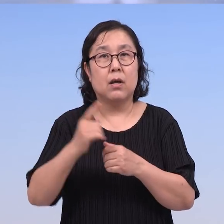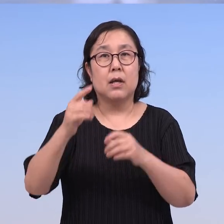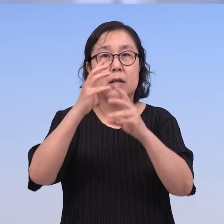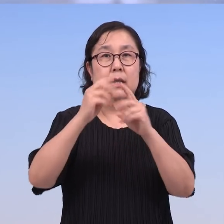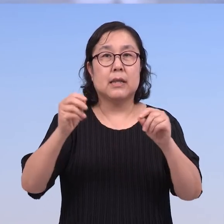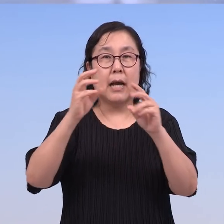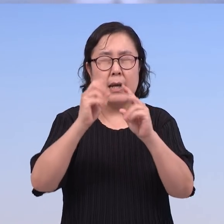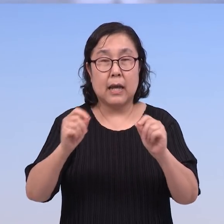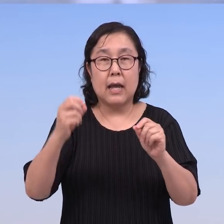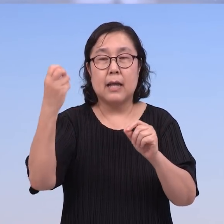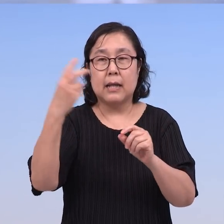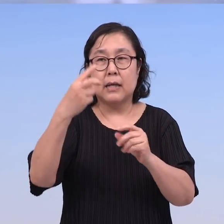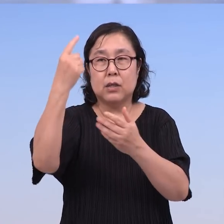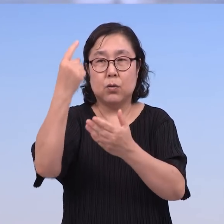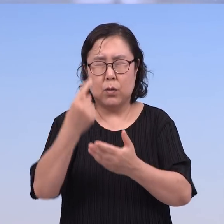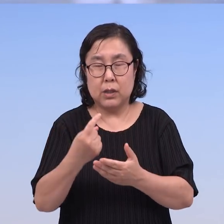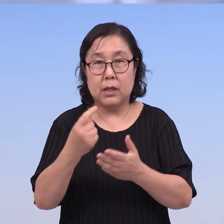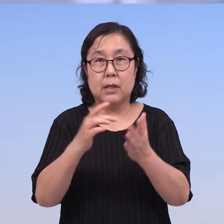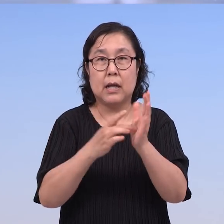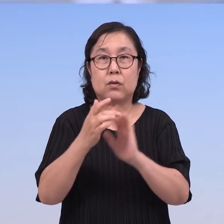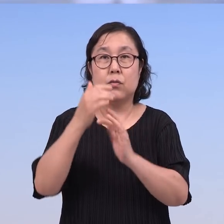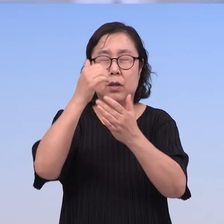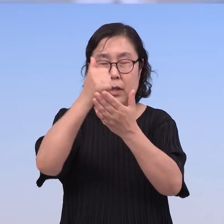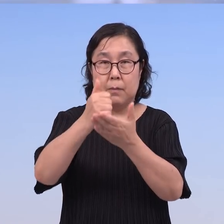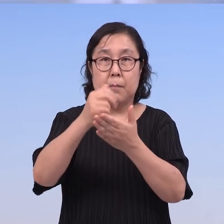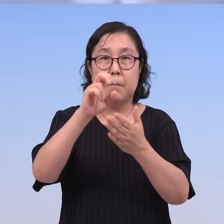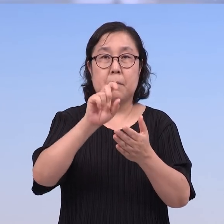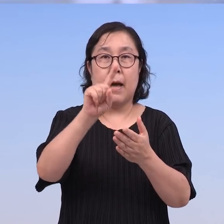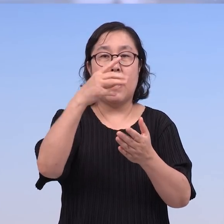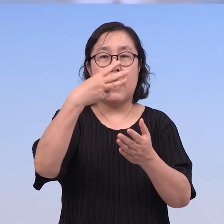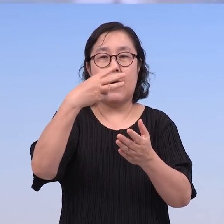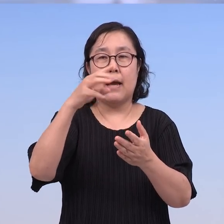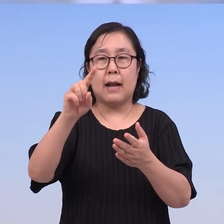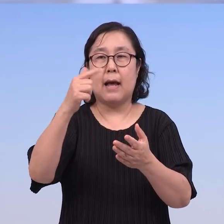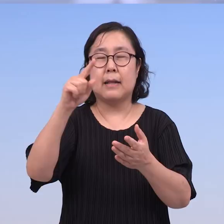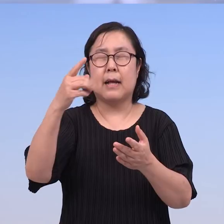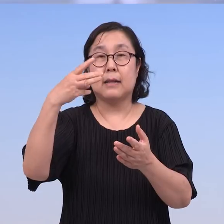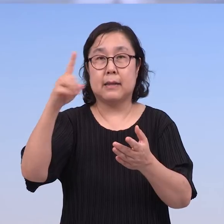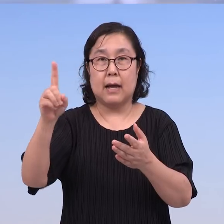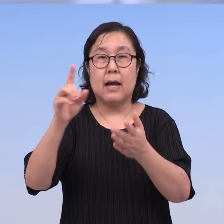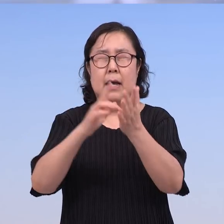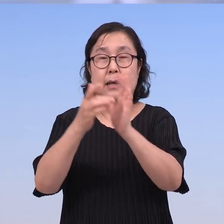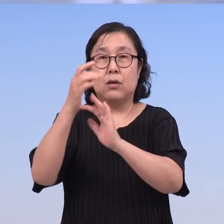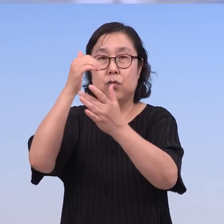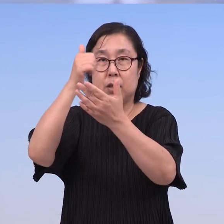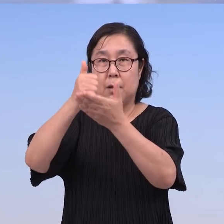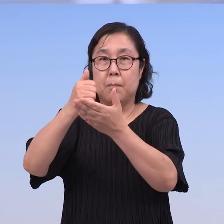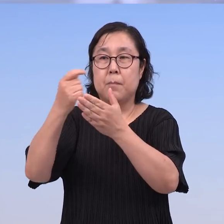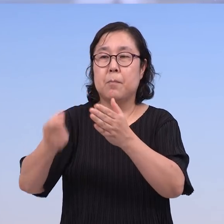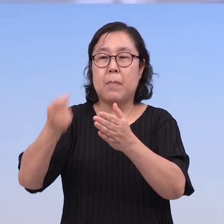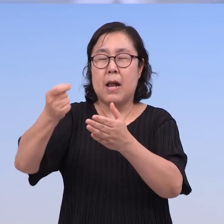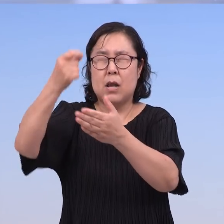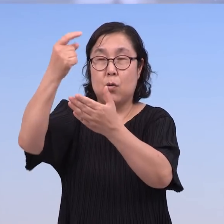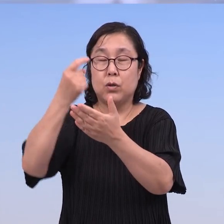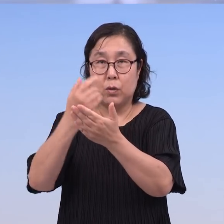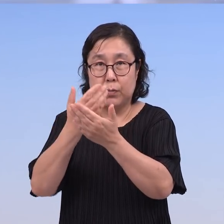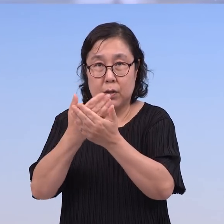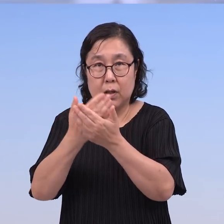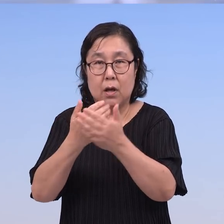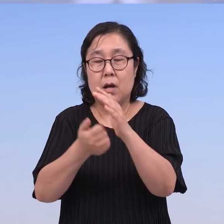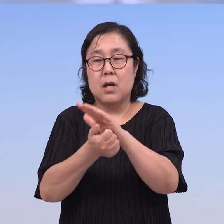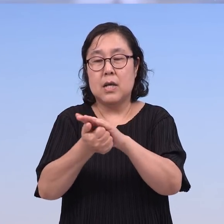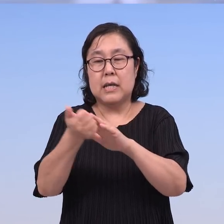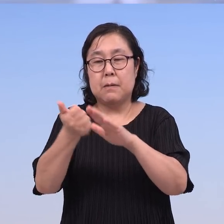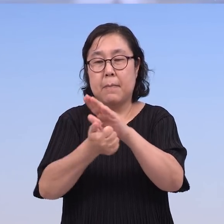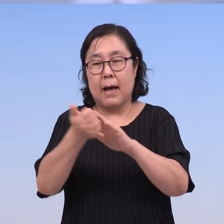이 땅에 다시 오실 예수 그리스도 마라나타 꿈꾸면서 참 희망이라고는 눈 씻고 봐도 없는